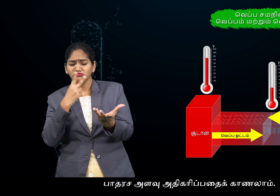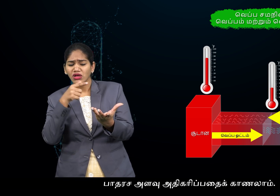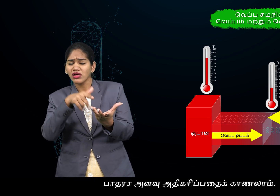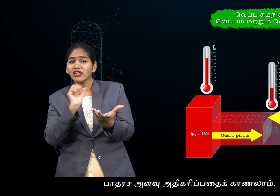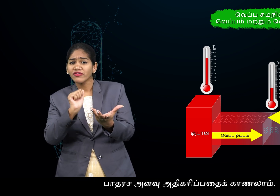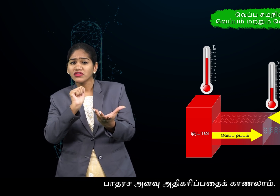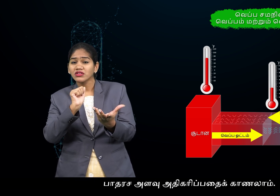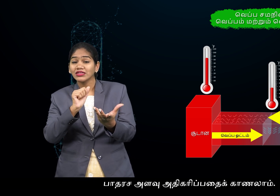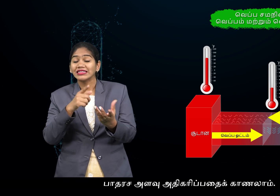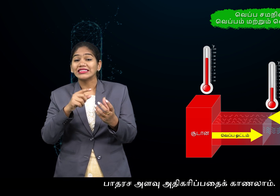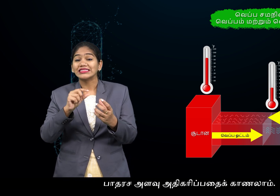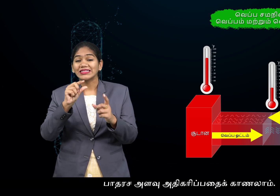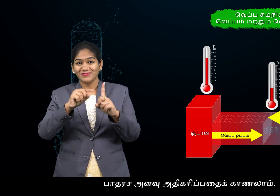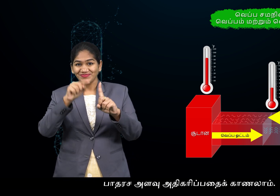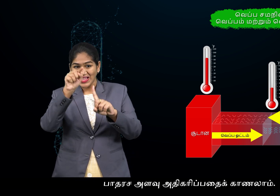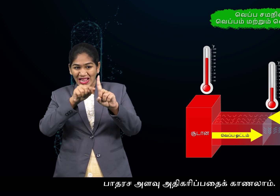பாதரச அளவு அதிகரிப்பதைக் காணலாம்.